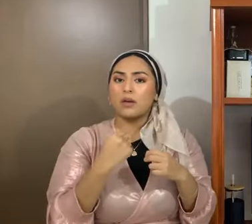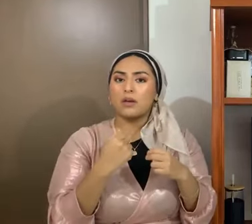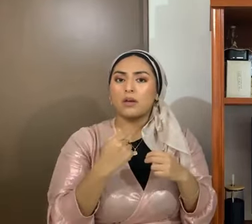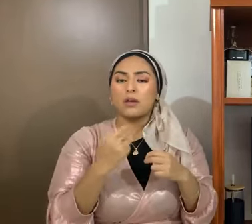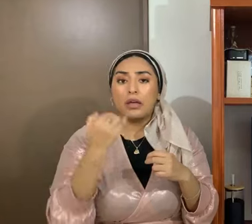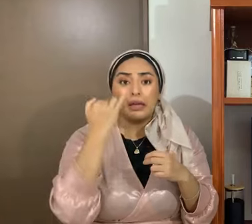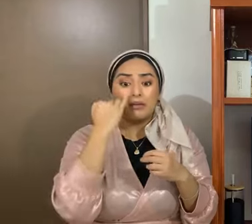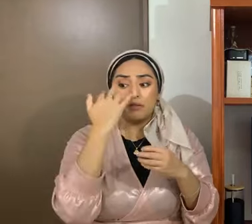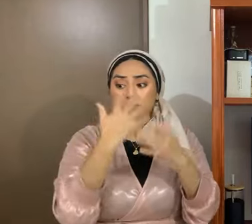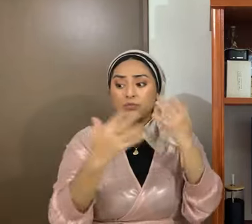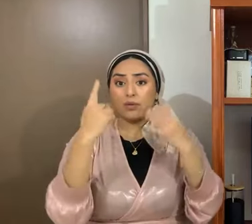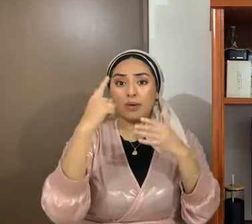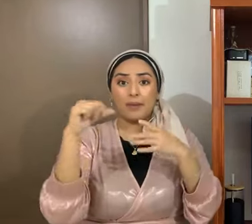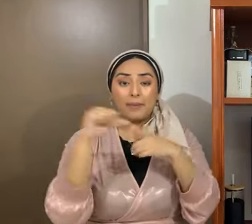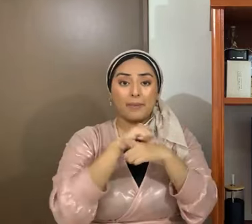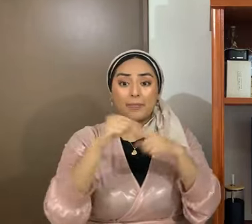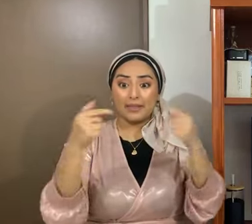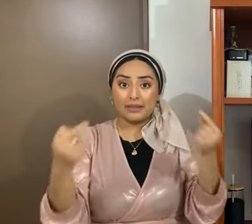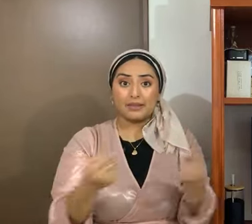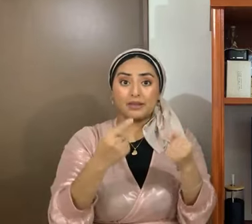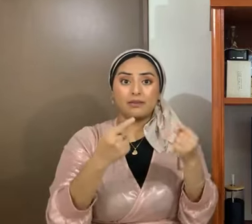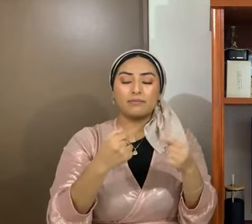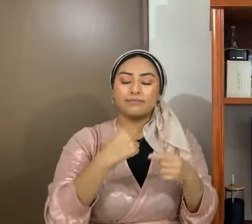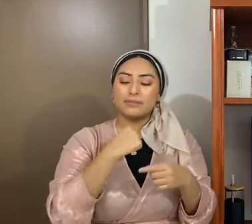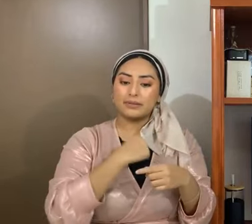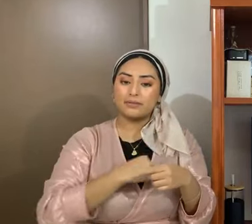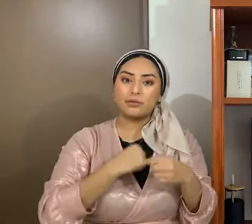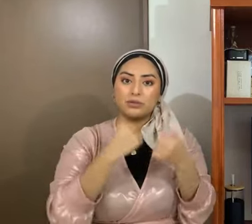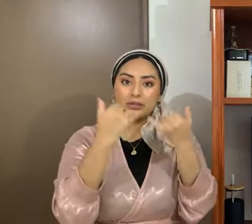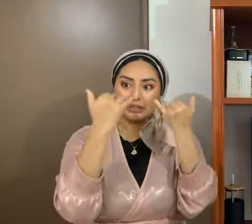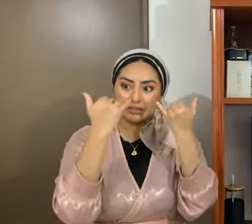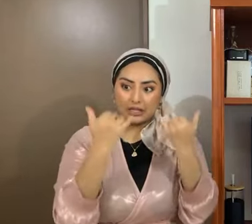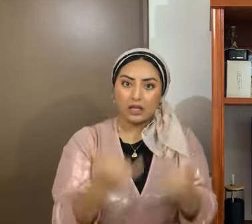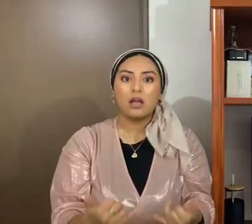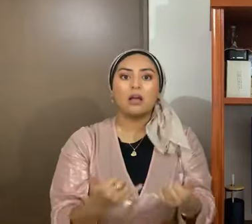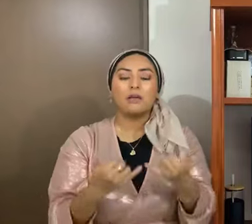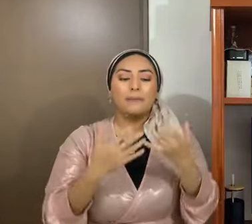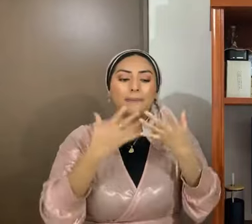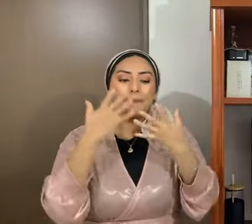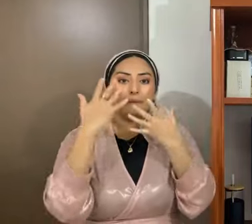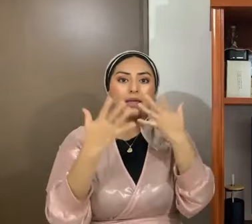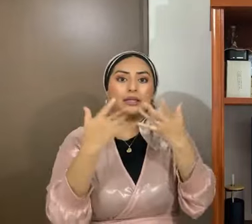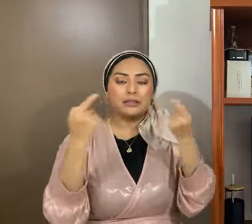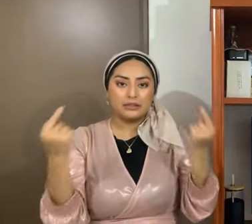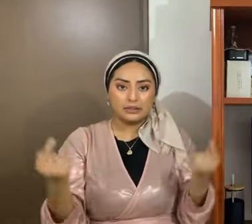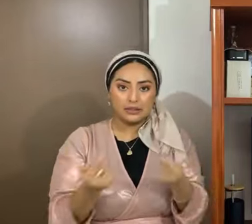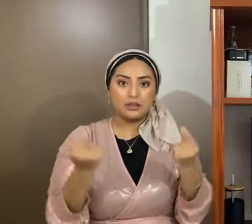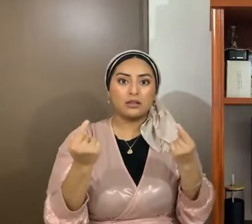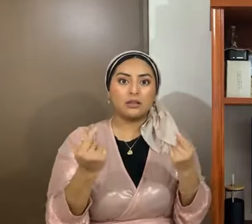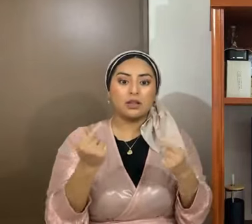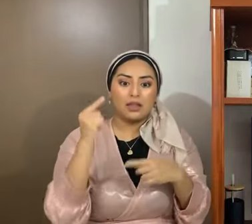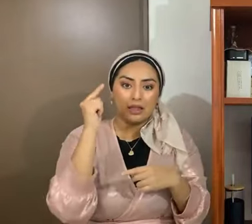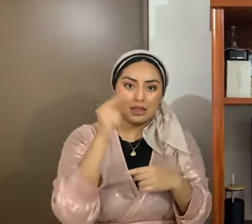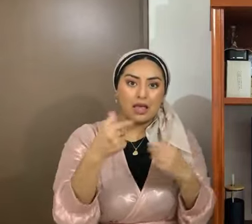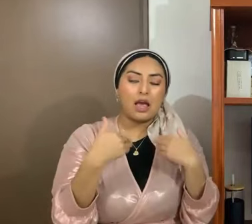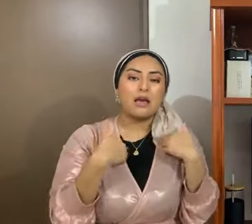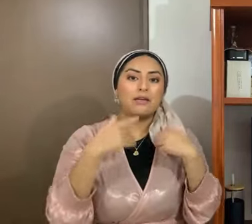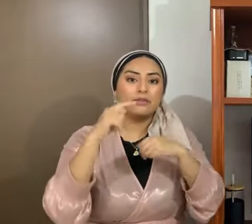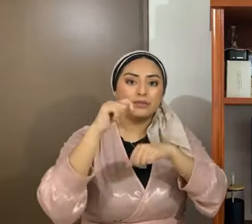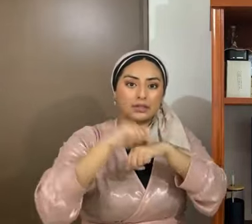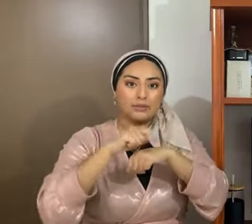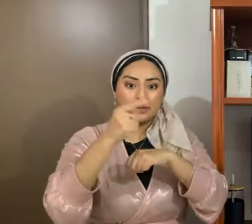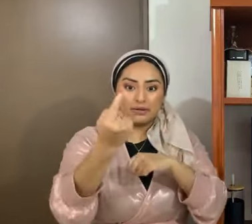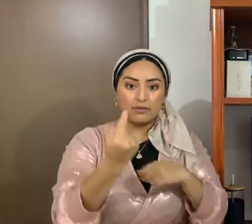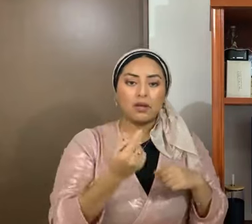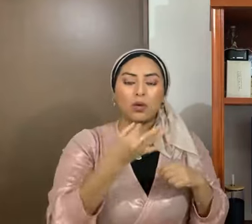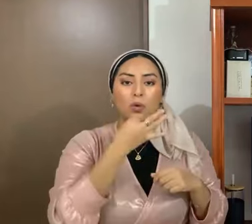Si hay alguien que esté practicando el pecado, arrepiéntase hoy, en este momento, avergüéncese de sus pecados, porque ahí está el templo, ahí está la